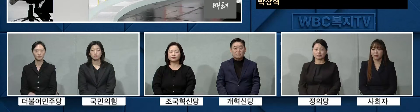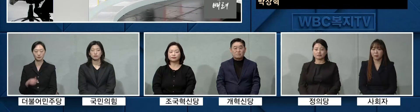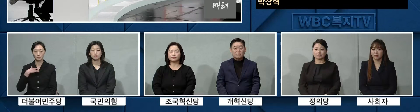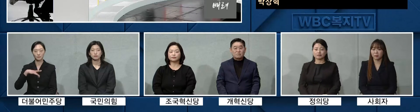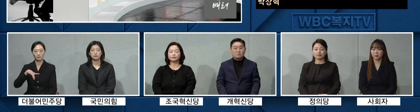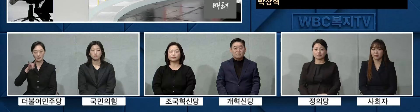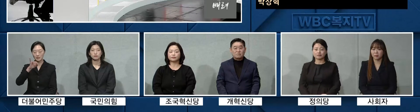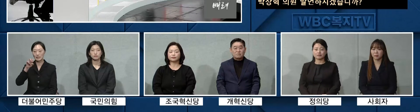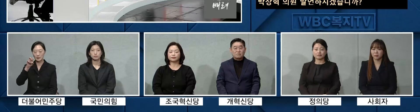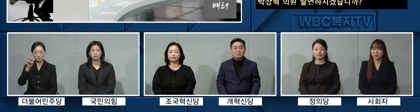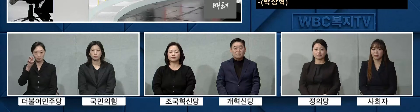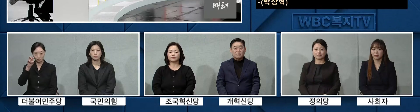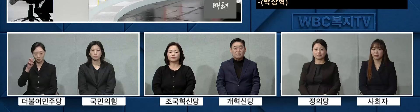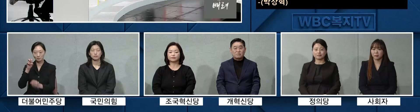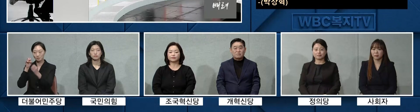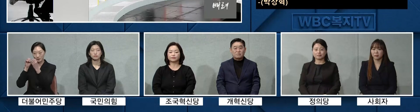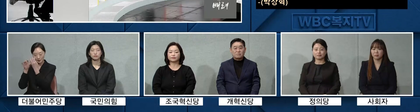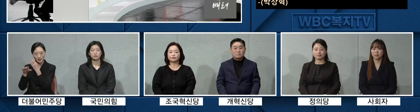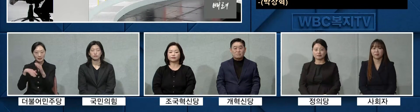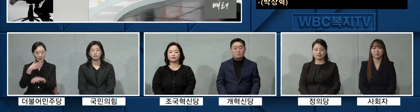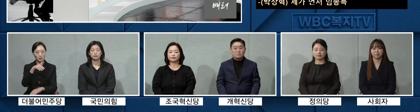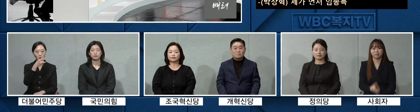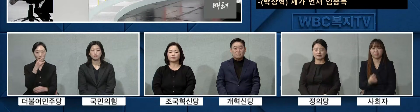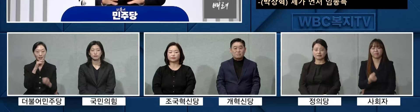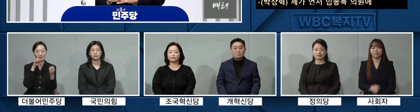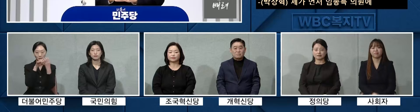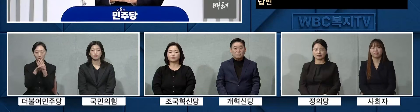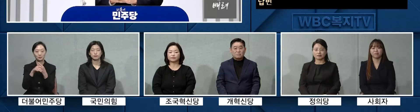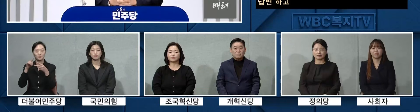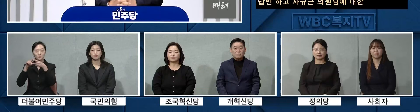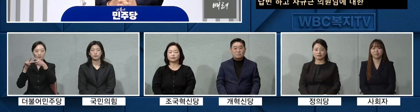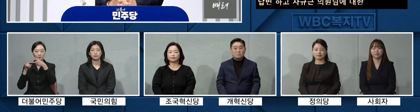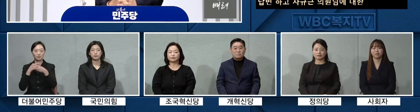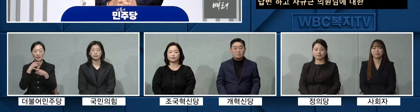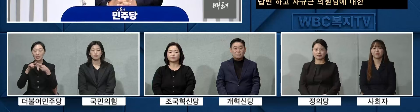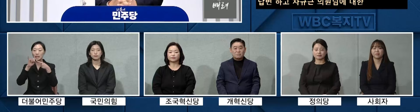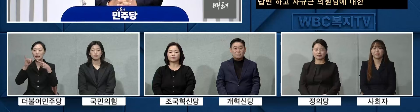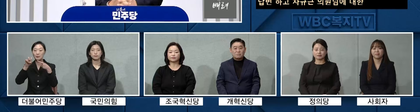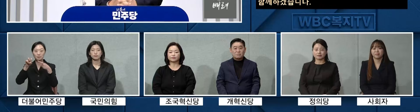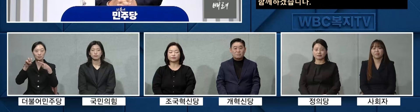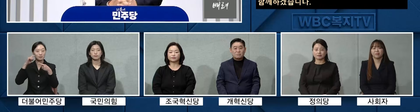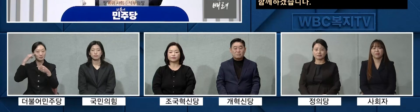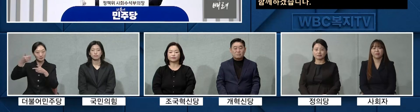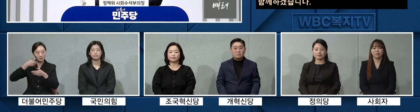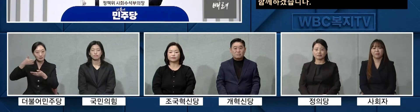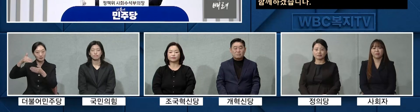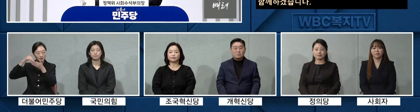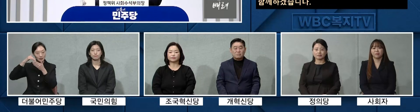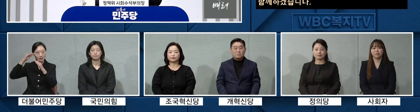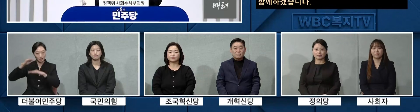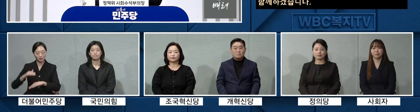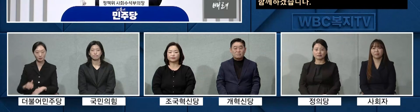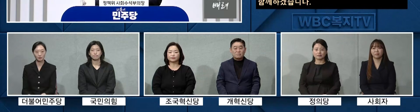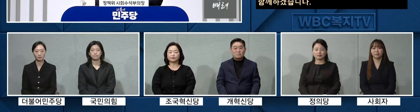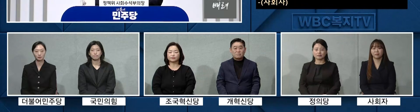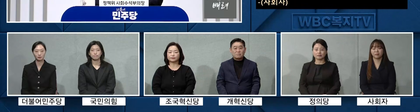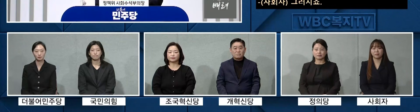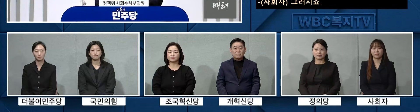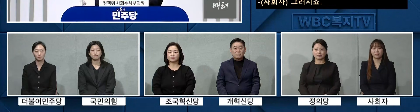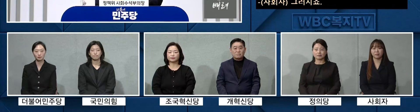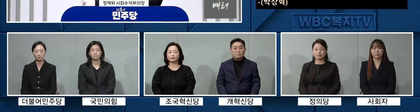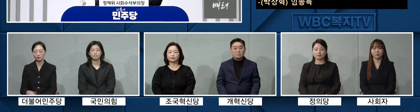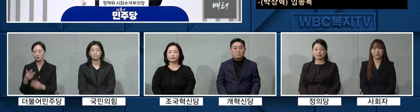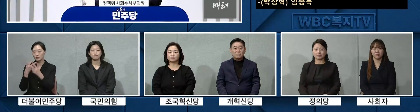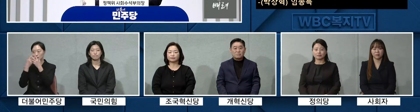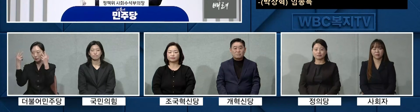차기욱 의원에 대한 답변도 함께 하겠습니다. 예, 그러시죠. 그 임종덕 의원께서 우리 이재명 정부의 대응이